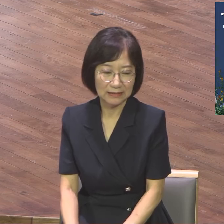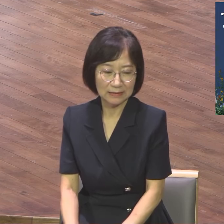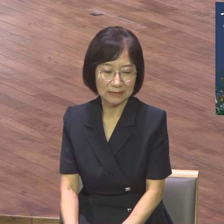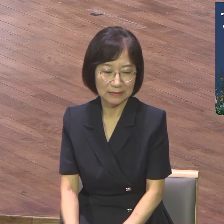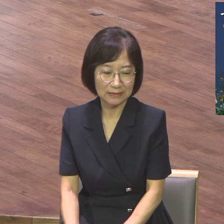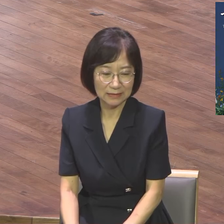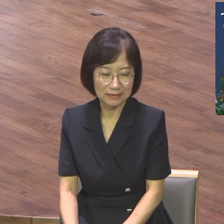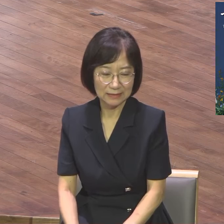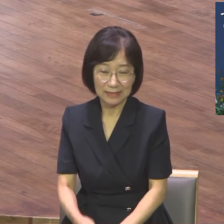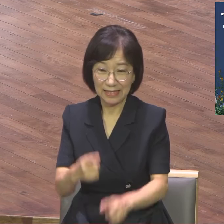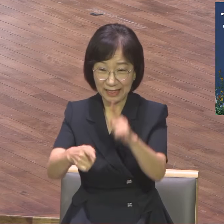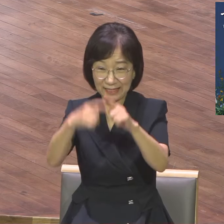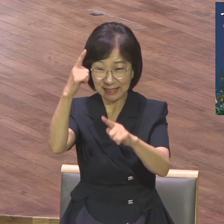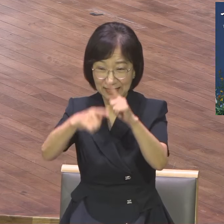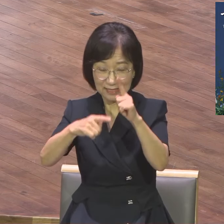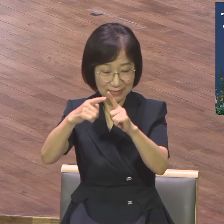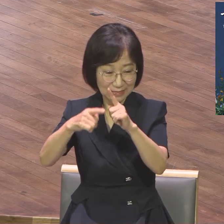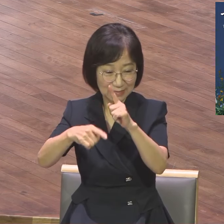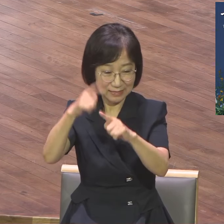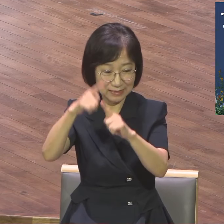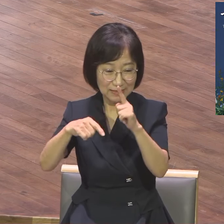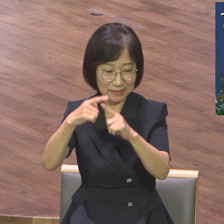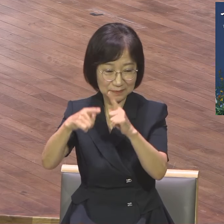자살을 목에 나무에 달고 했는데